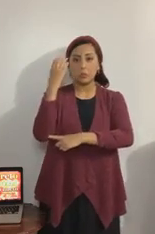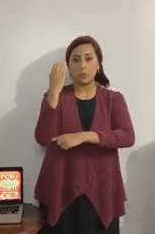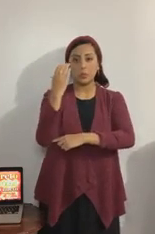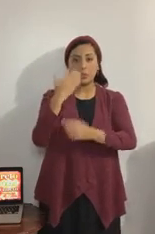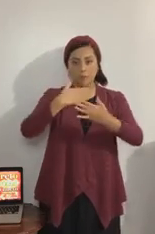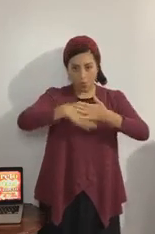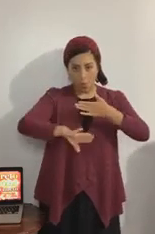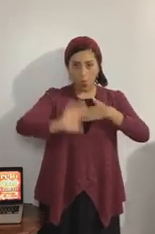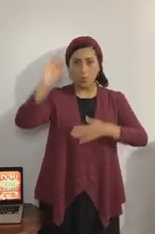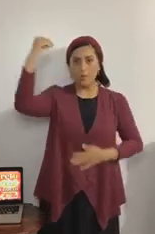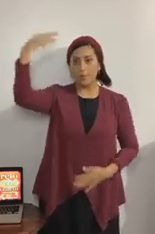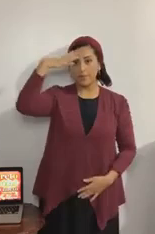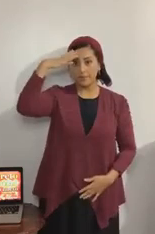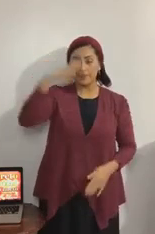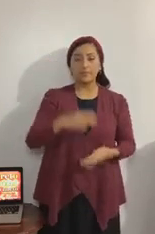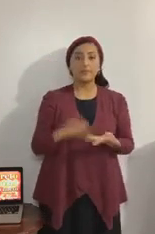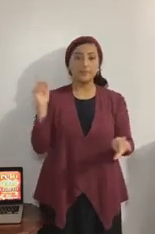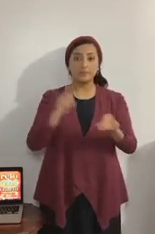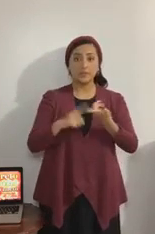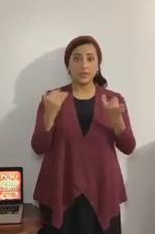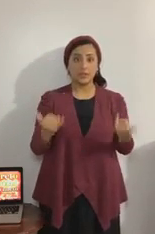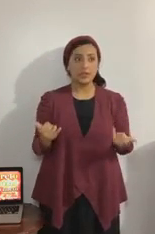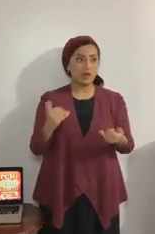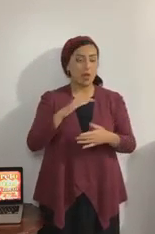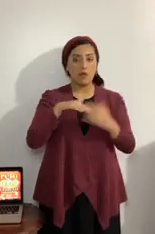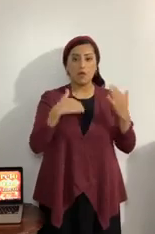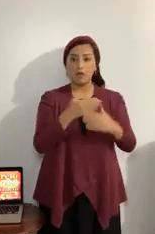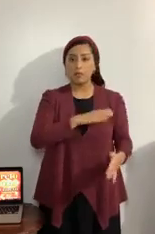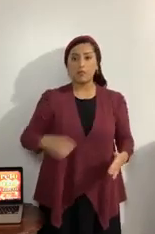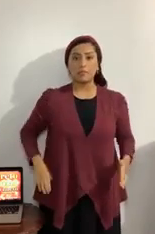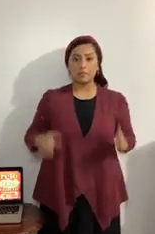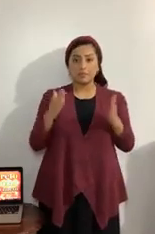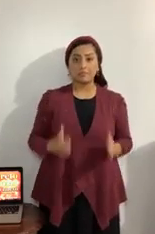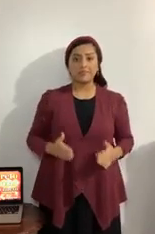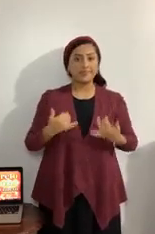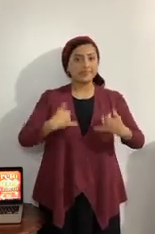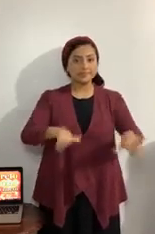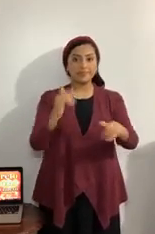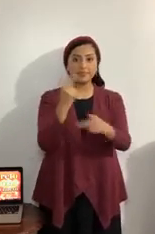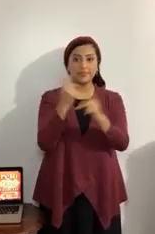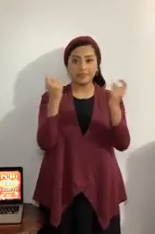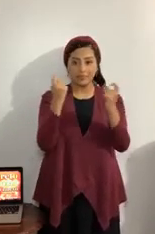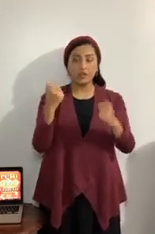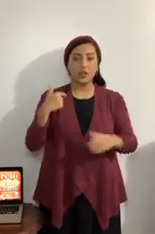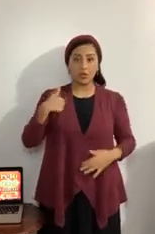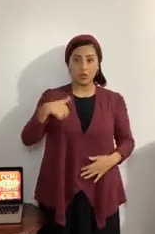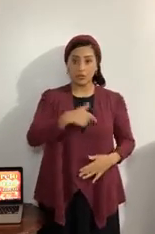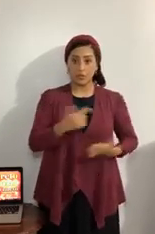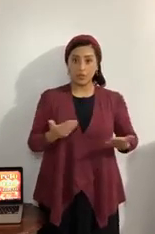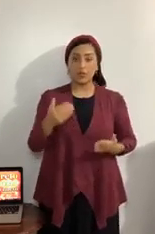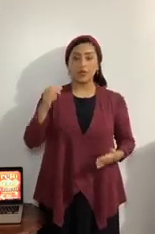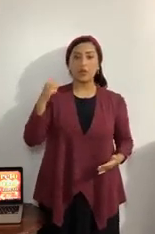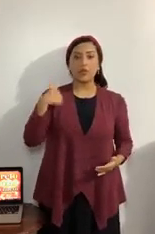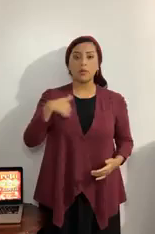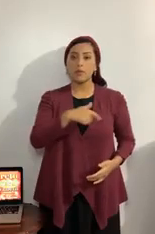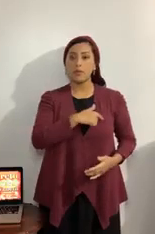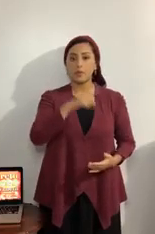sol. Hasta la fecha todo el cristianismo lo sigue guardando. Nosotros aquí somos Meshijim, mesiánicos, seguidores